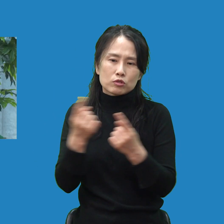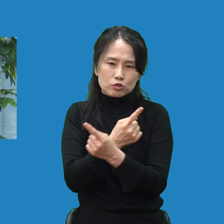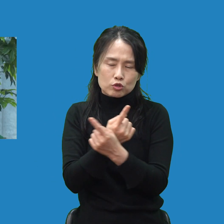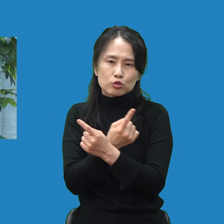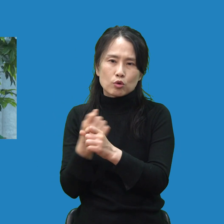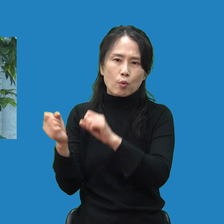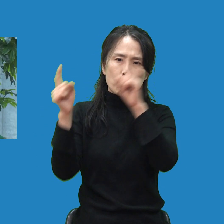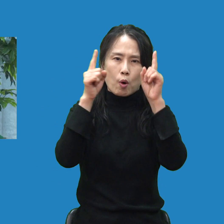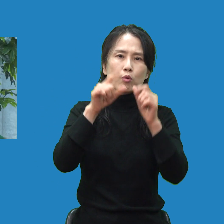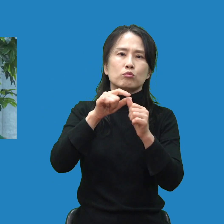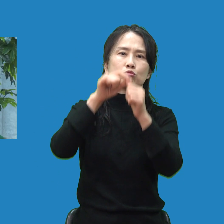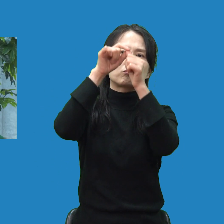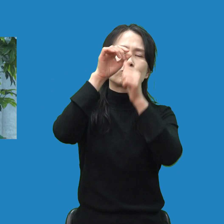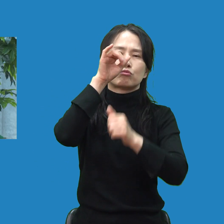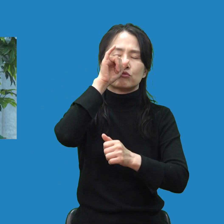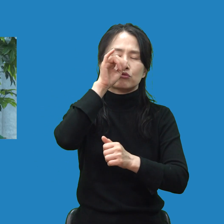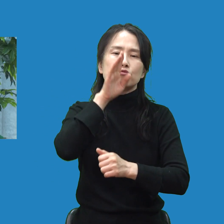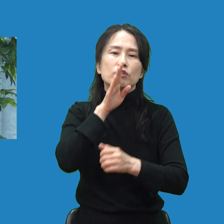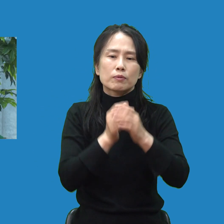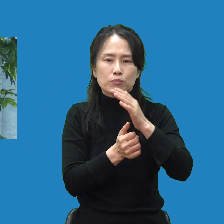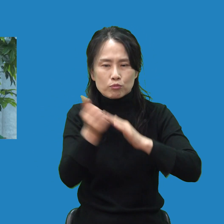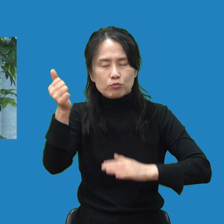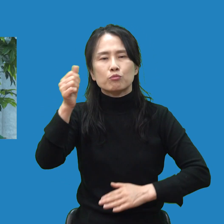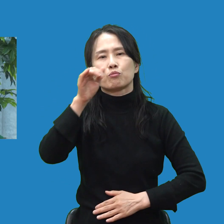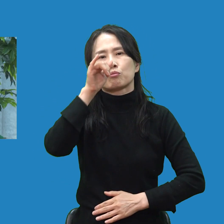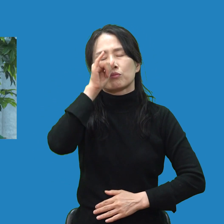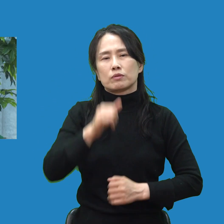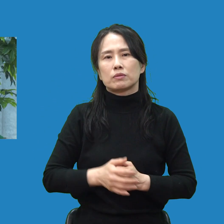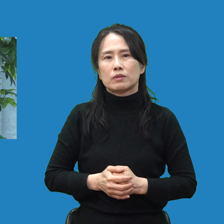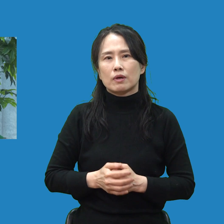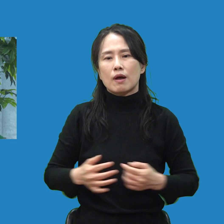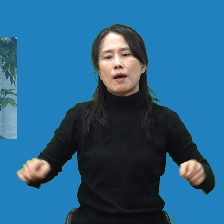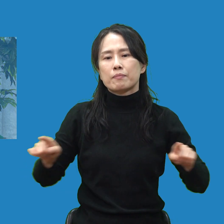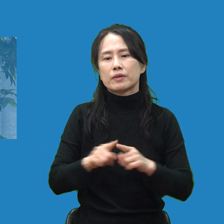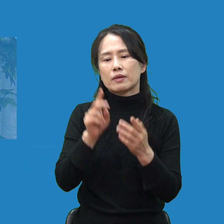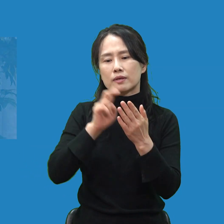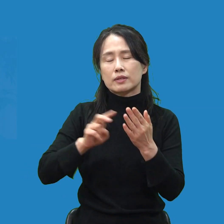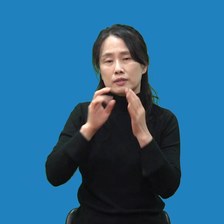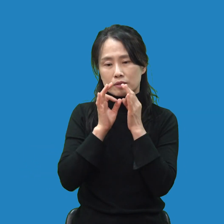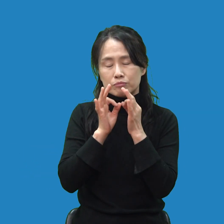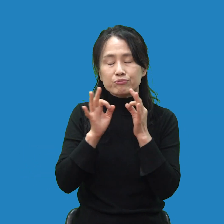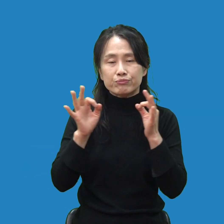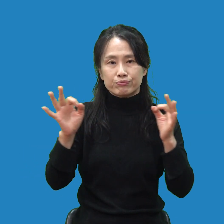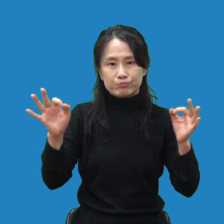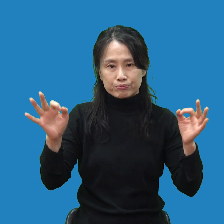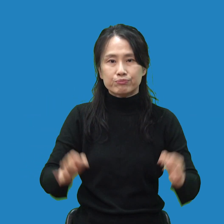구원이 있습니다. 참 소망이 있습니다. 우리 함께 찬양하십시다.